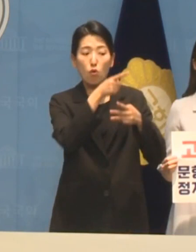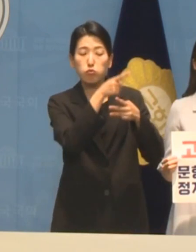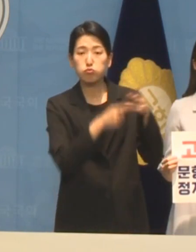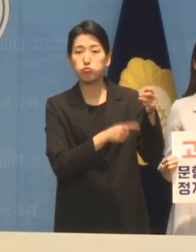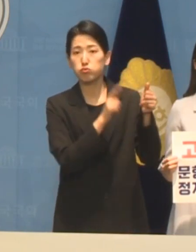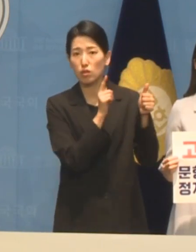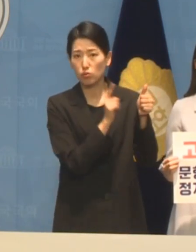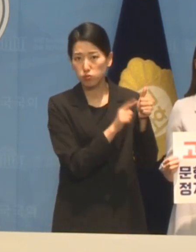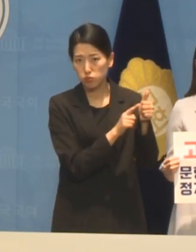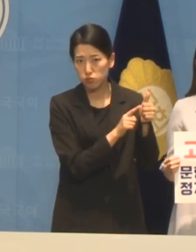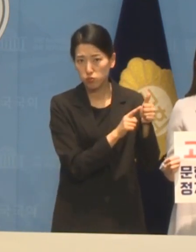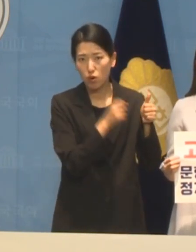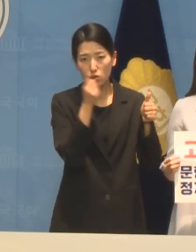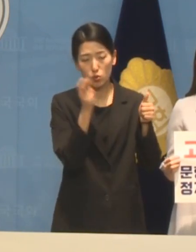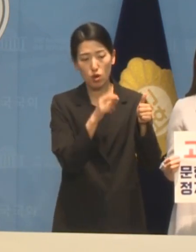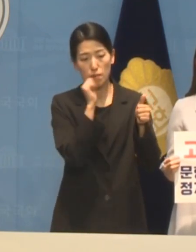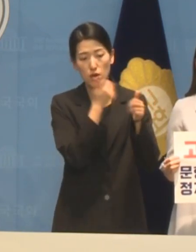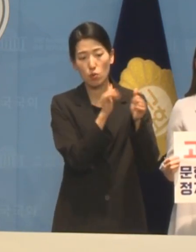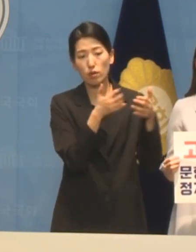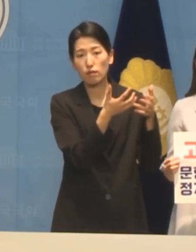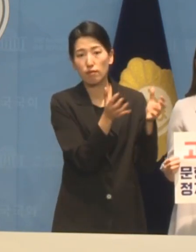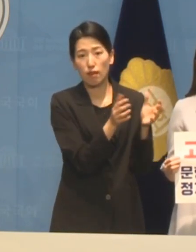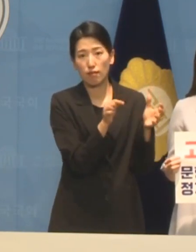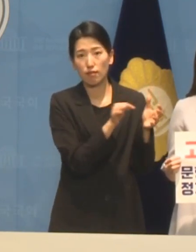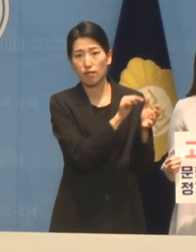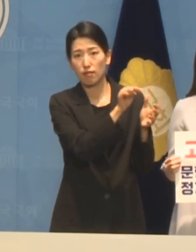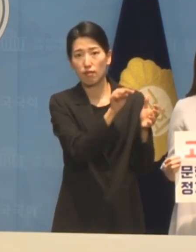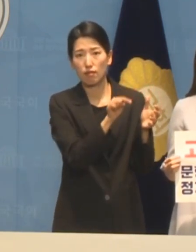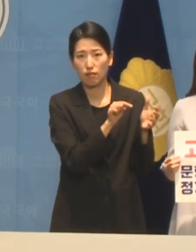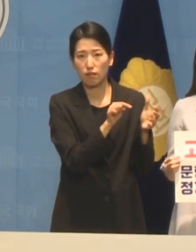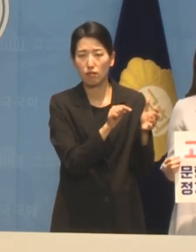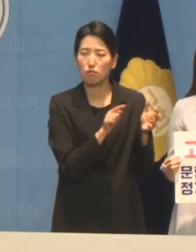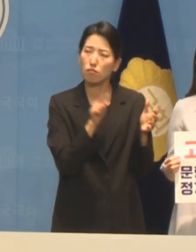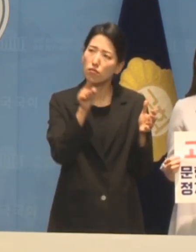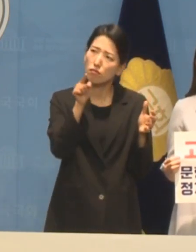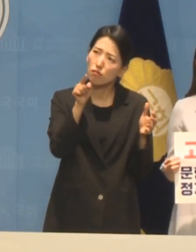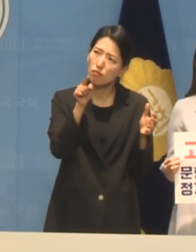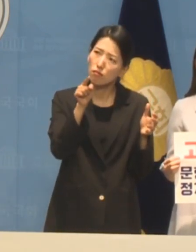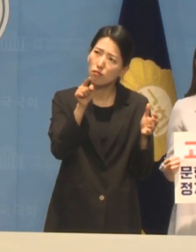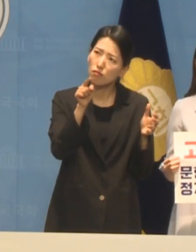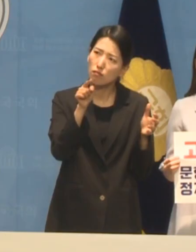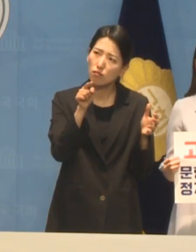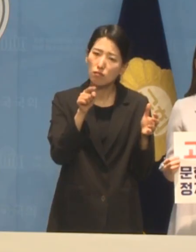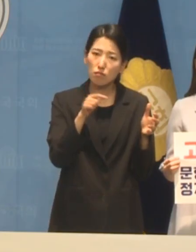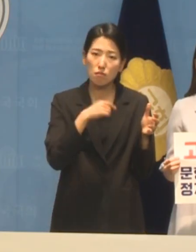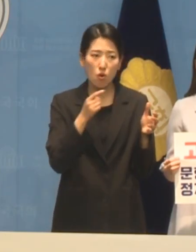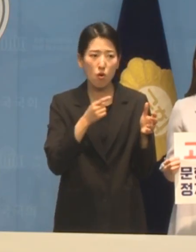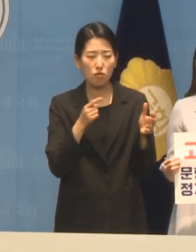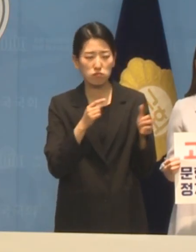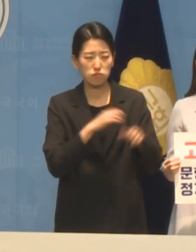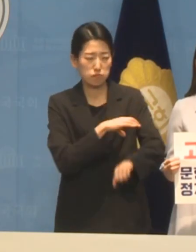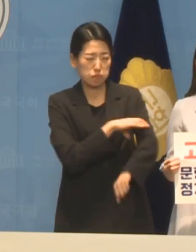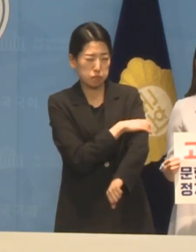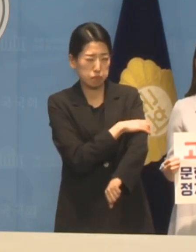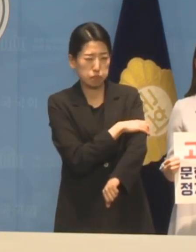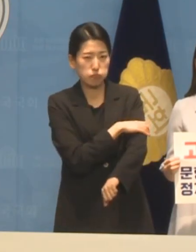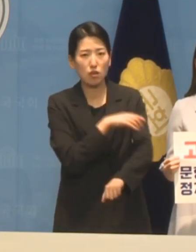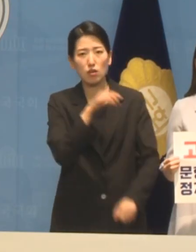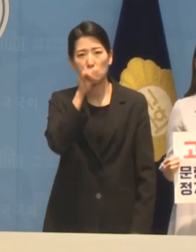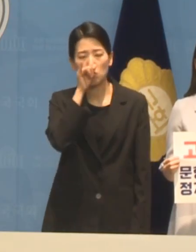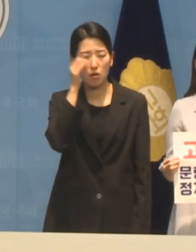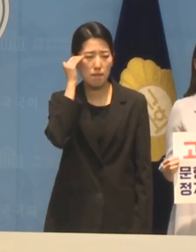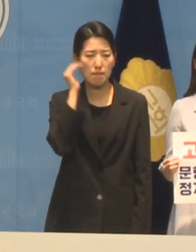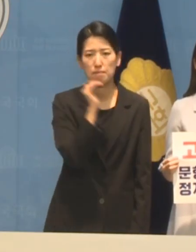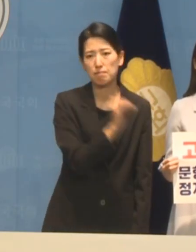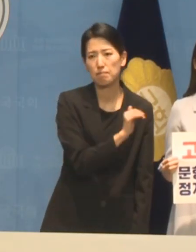윤석열 대통령과 그 변호인단으로 하여금 의무 없는 일을 시키고 권리 행사를 위반하고